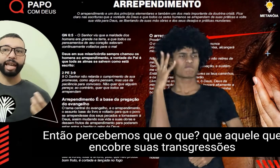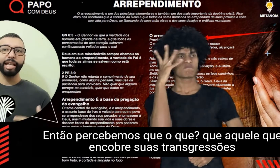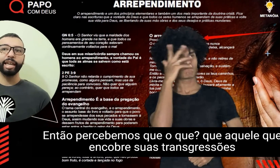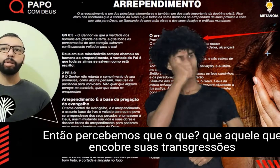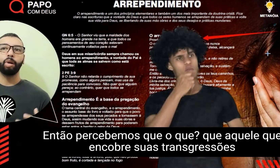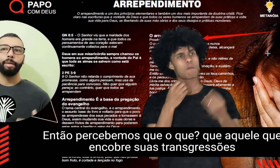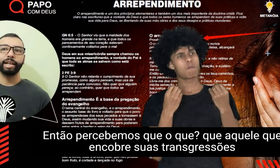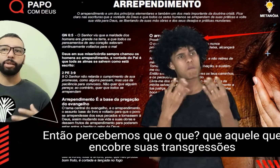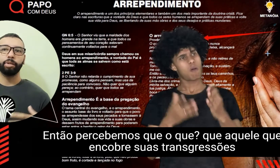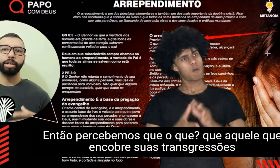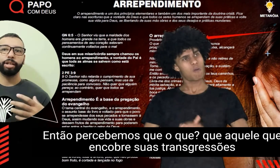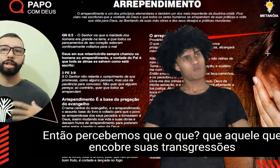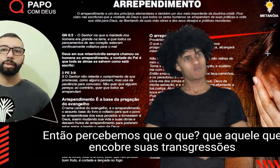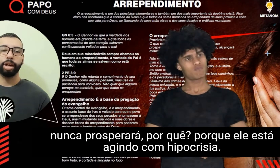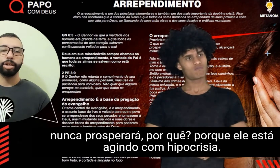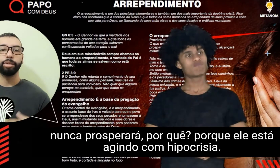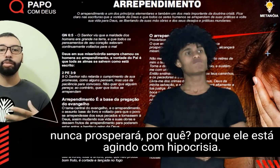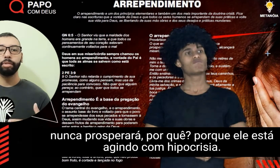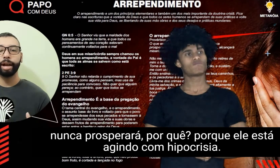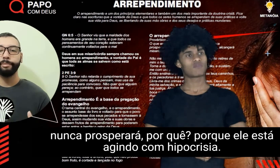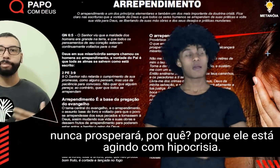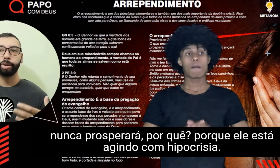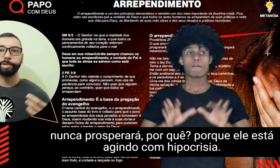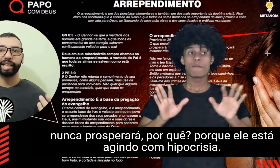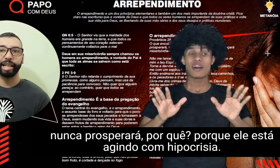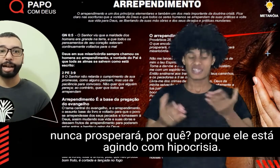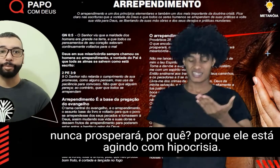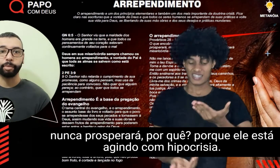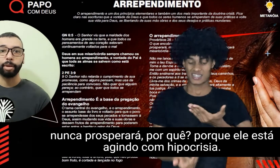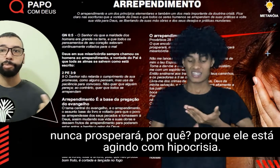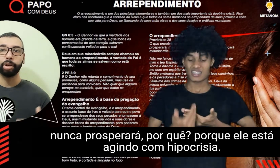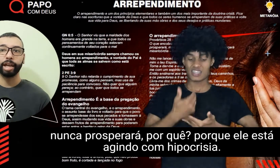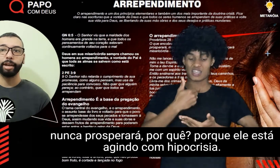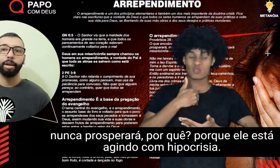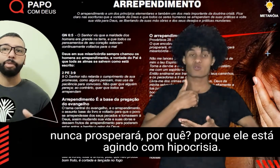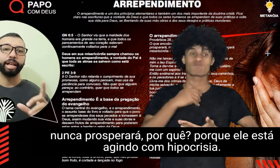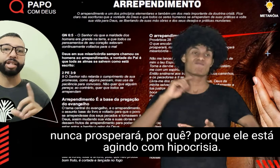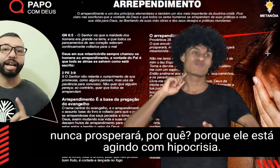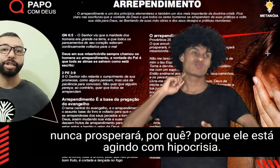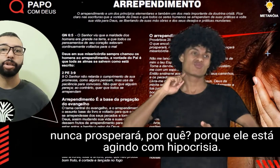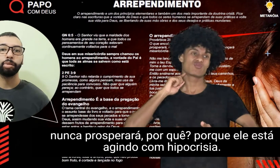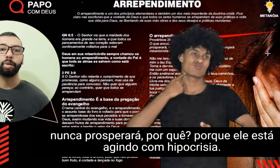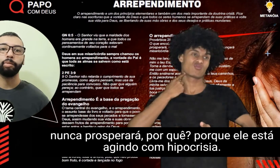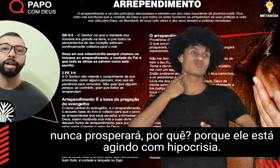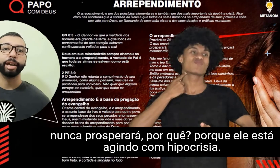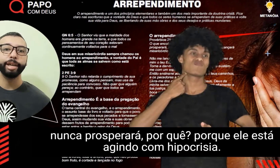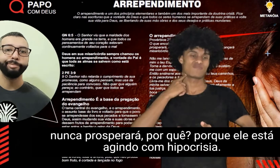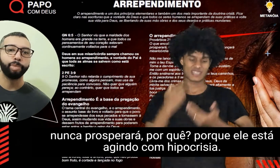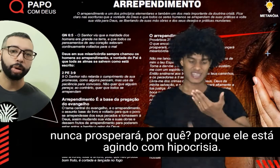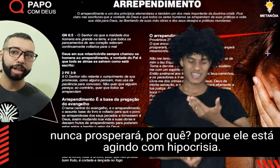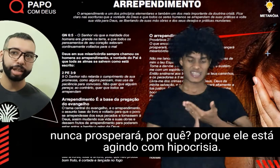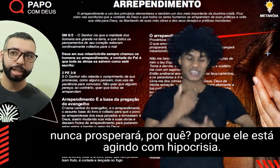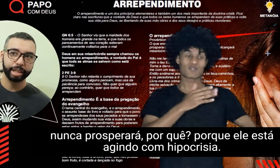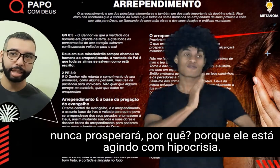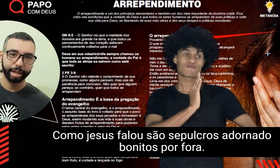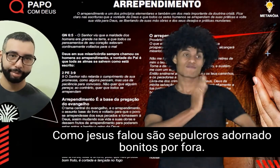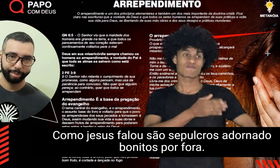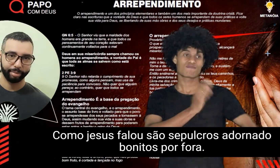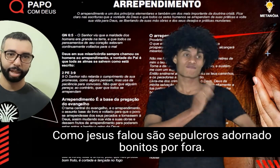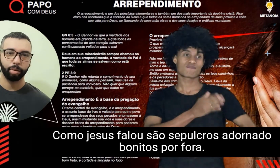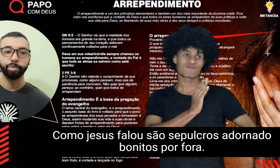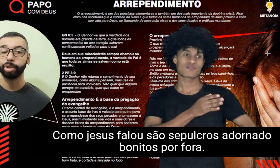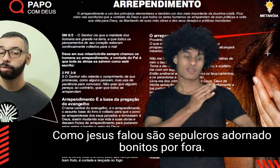Que aquele que encobre as suas transgressões nunca prosperará. Por quê? Porque ele está agindo com